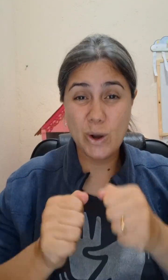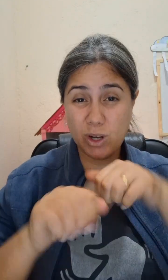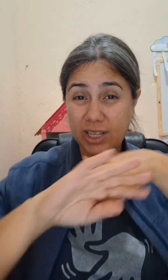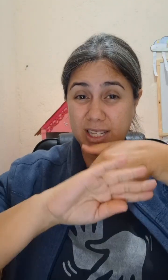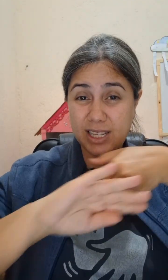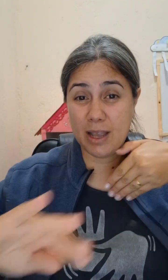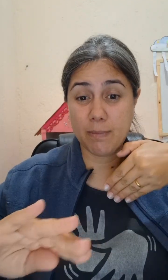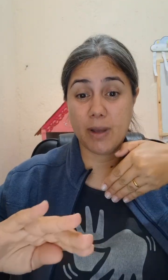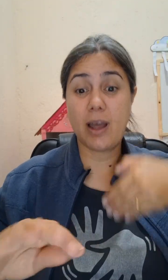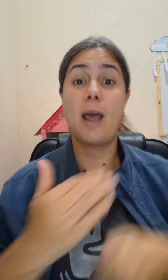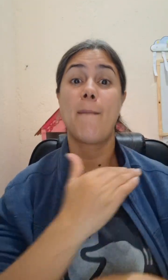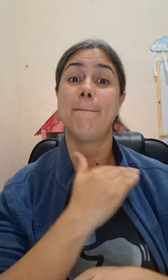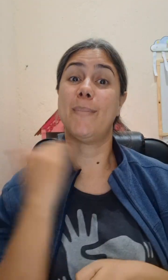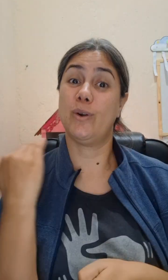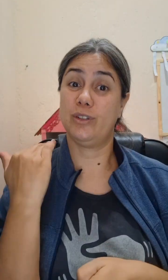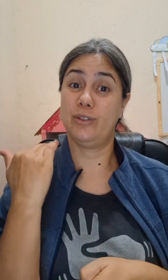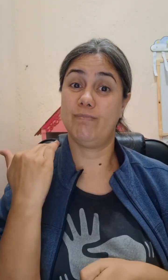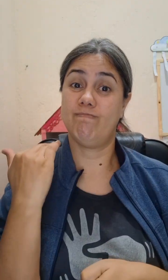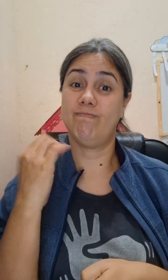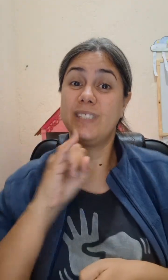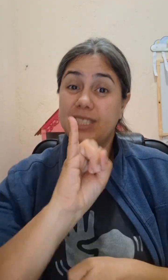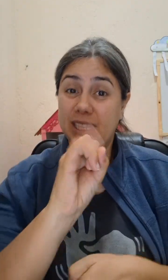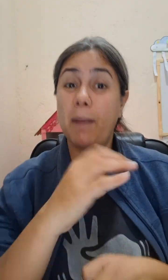não morrer, não pode divorciar, separar.